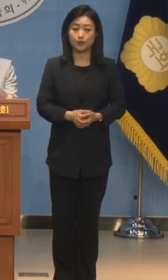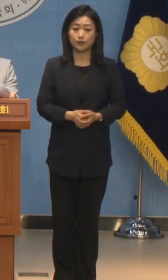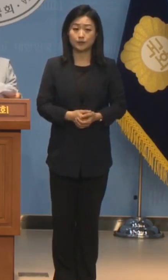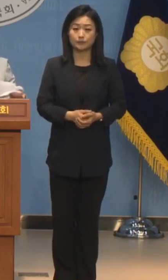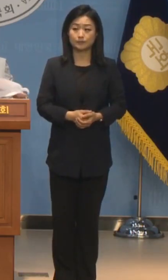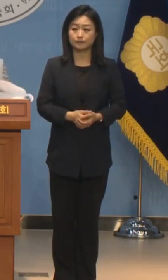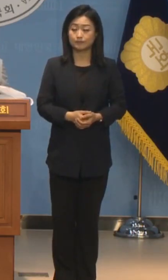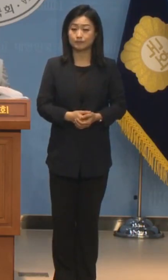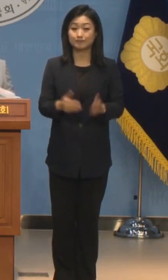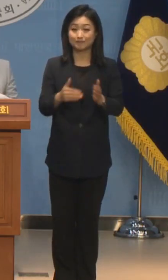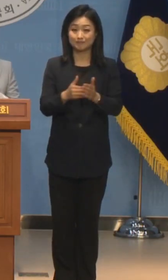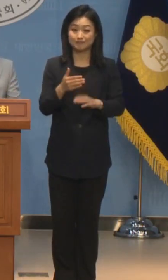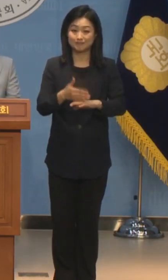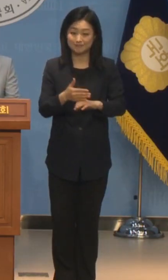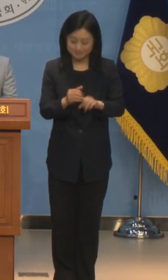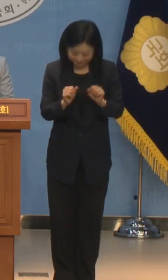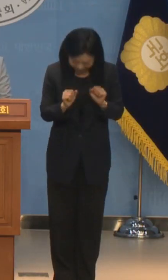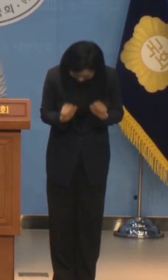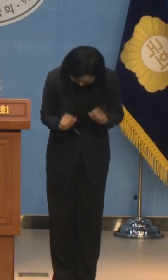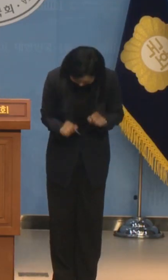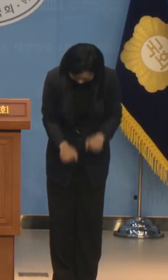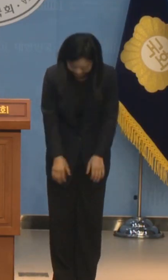내십시오네 이상입니다